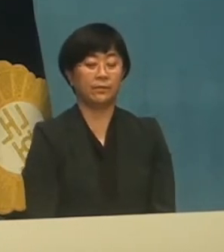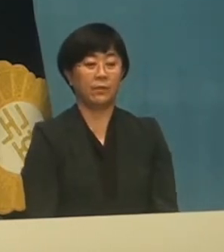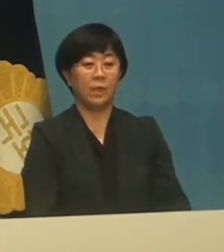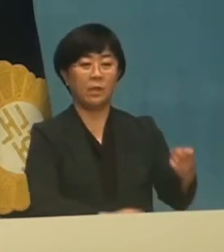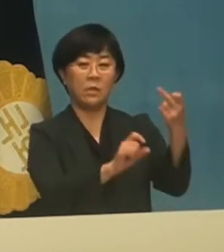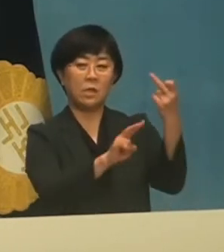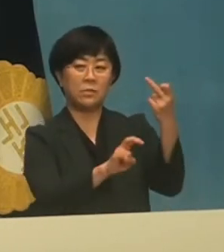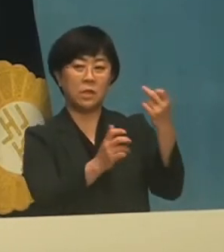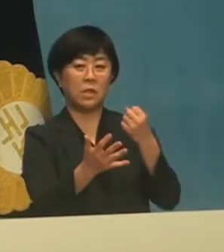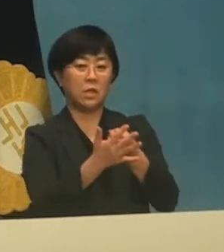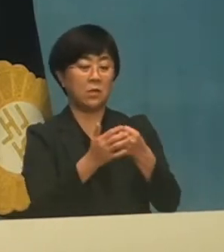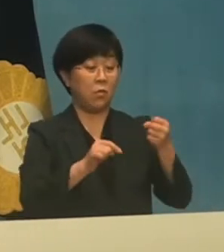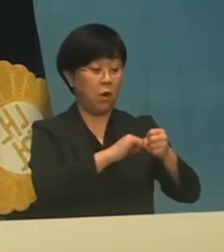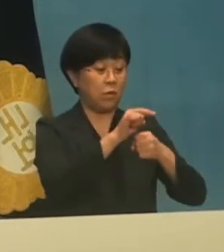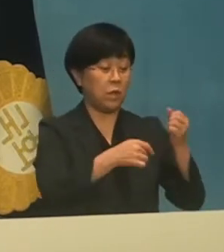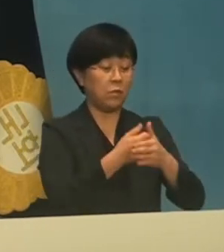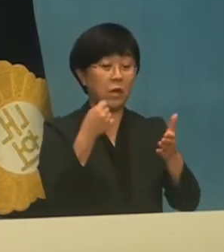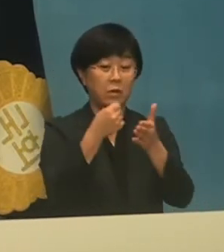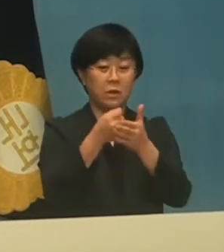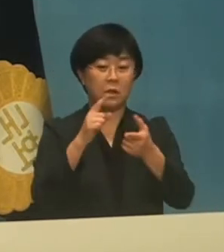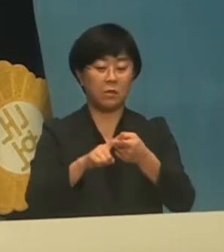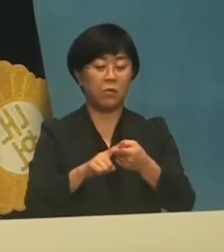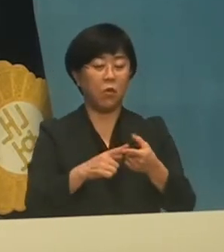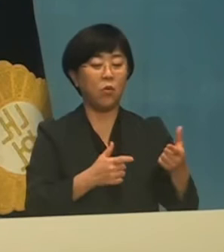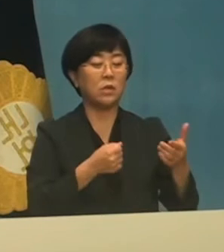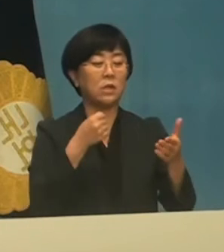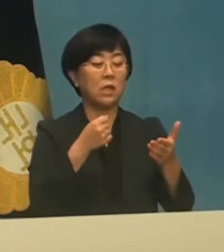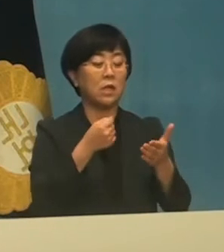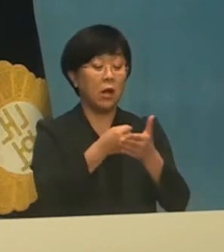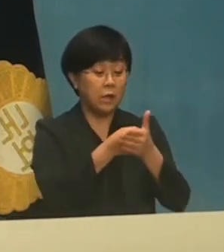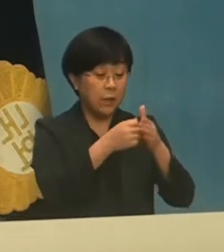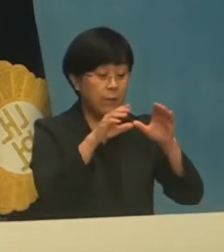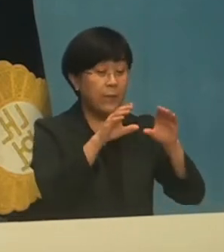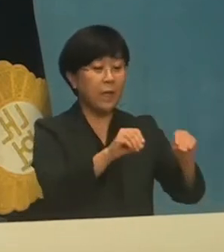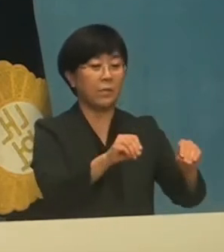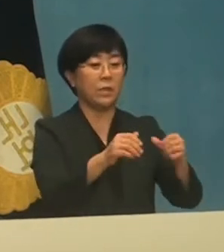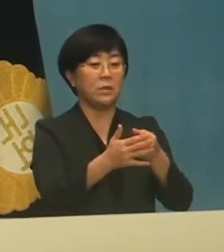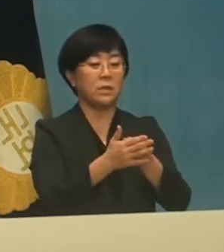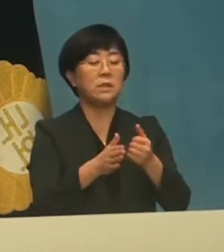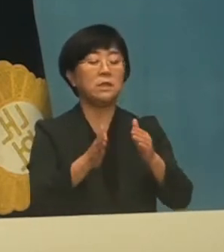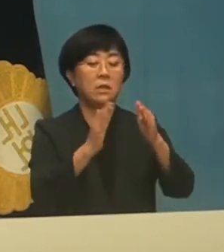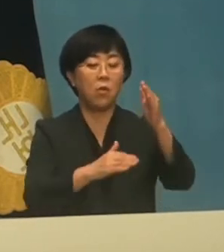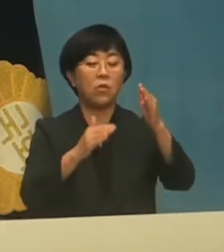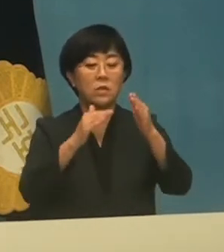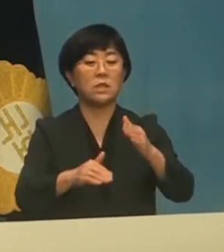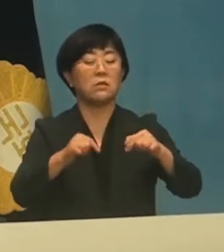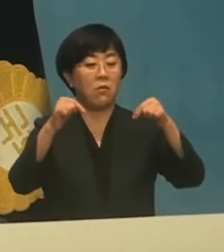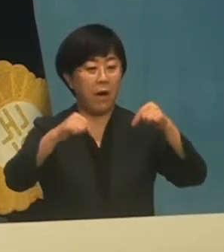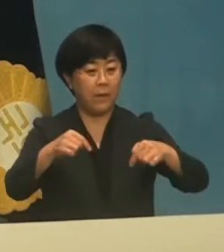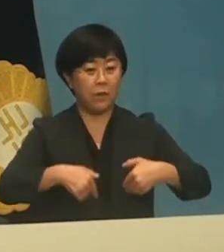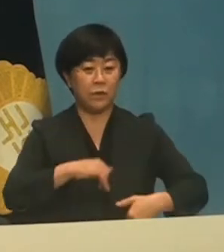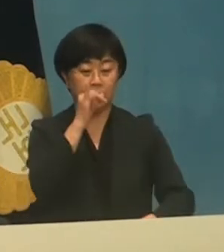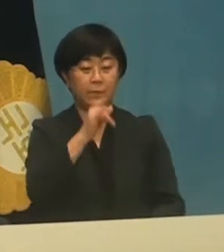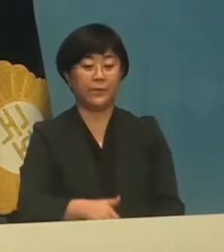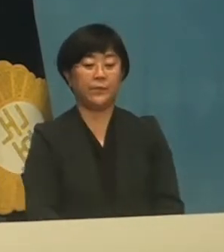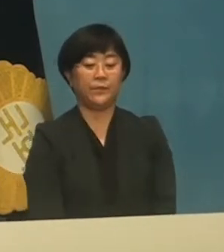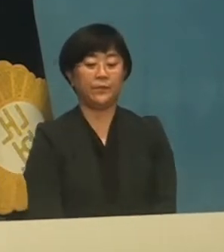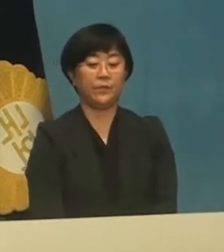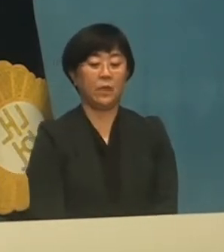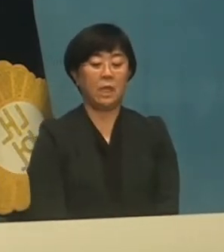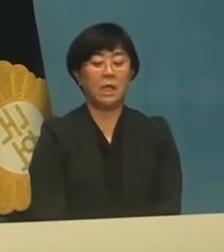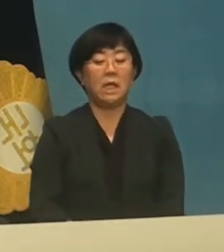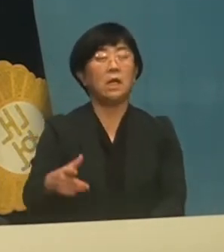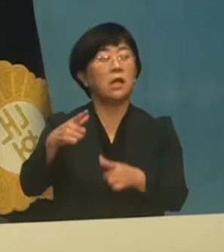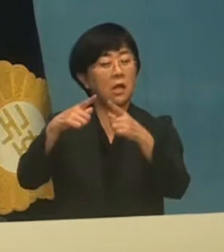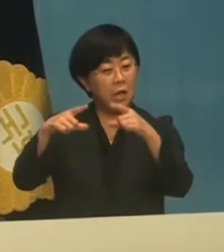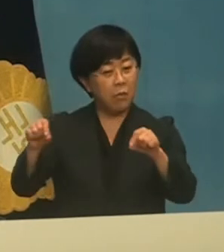12월 27일 공개된 원자력 기술위원회 모든 결정은 폐기되어야 합니다. 이제 진정한 공론화를 시작해야 합니다. 후쿠시마 핵발전소